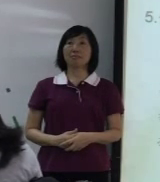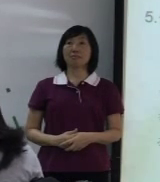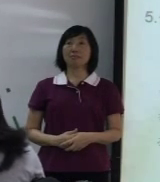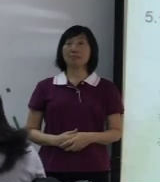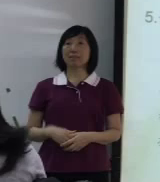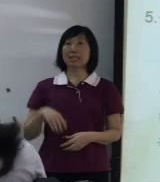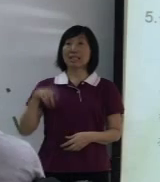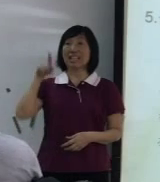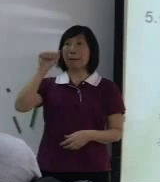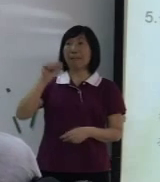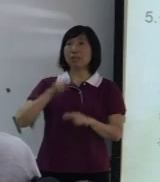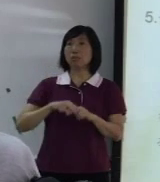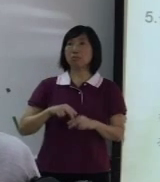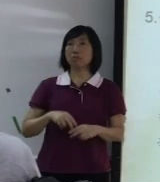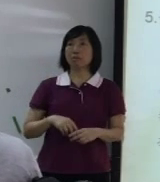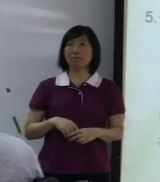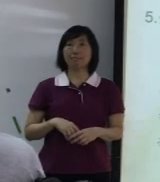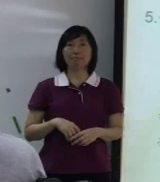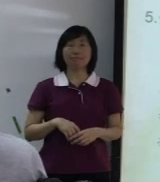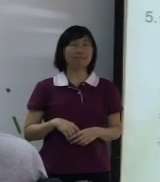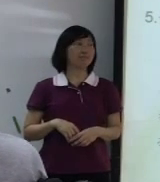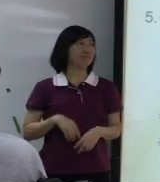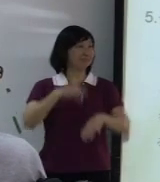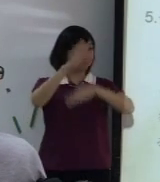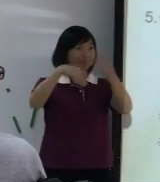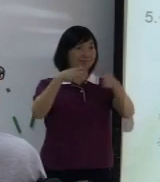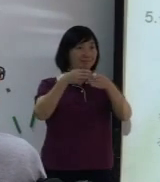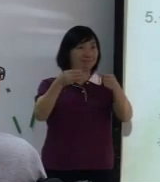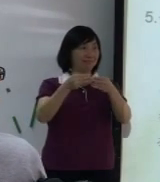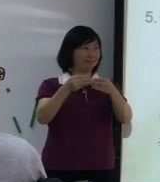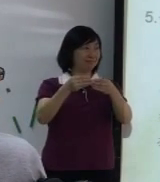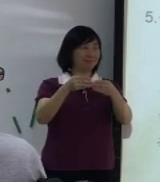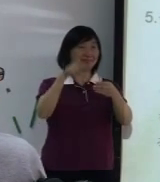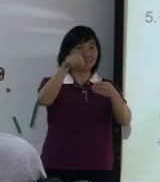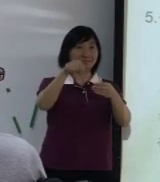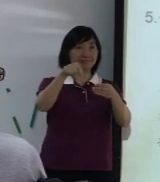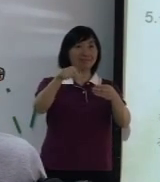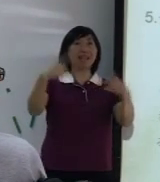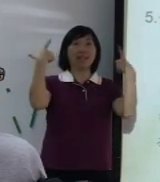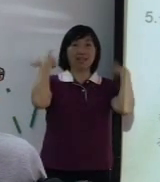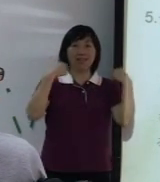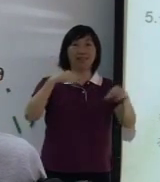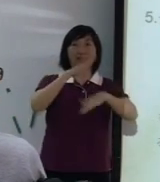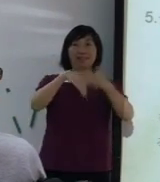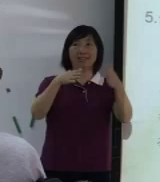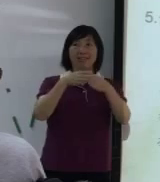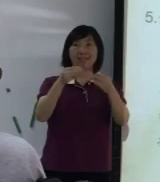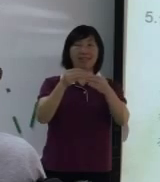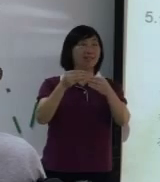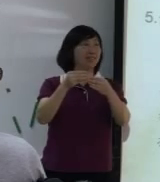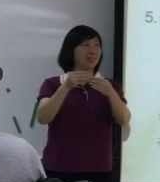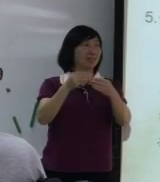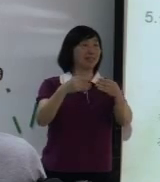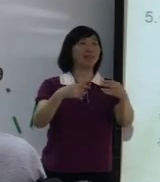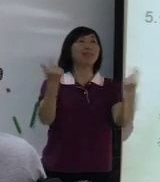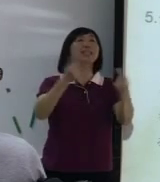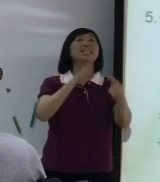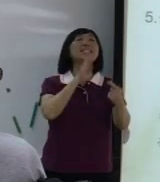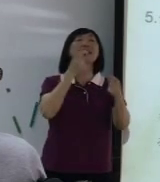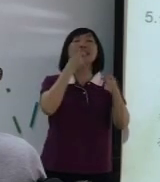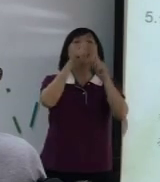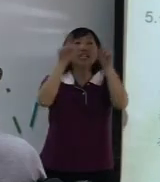手语词典，我们原版的手语词典是纸本的，